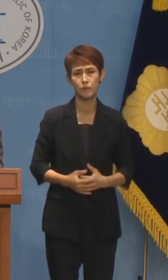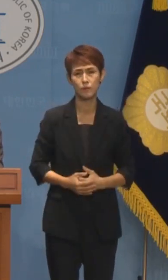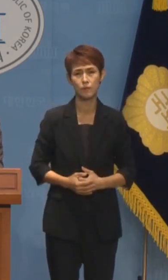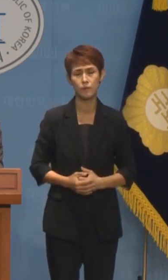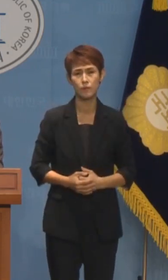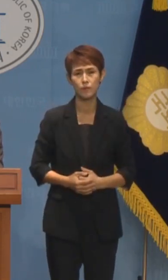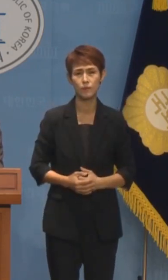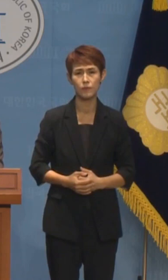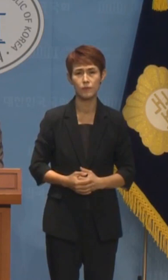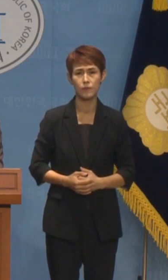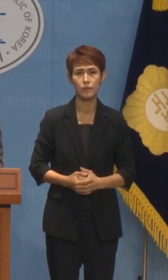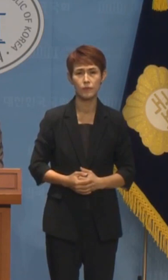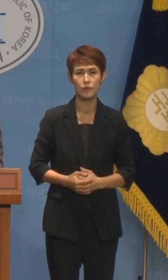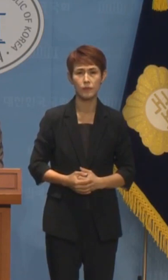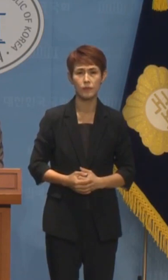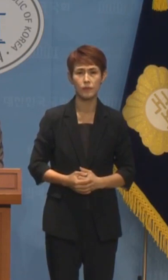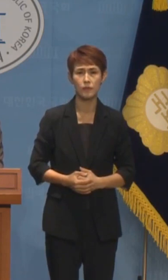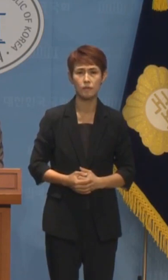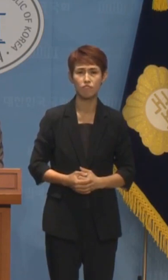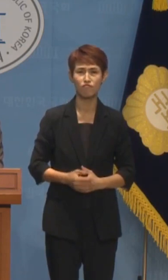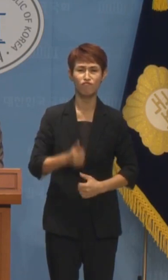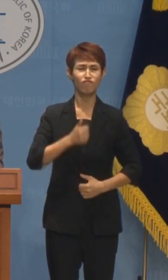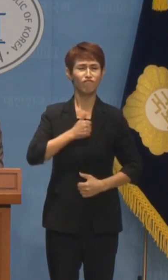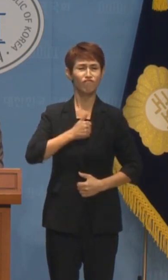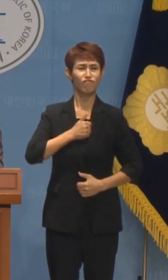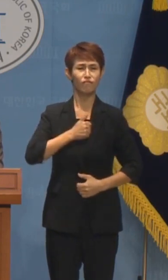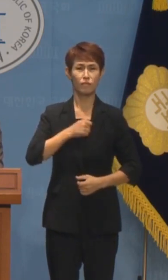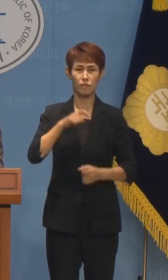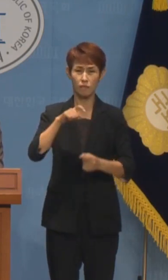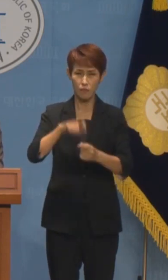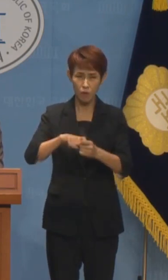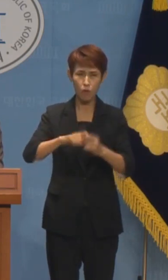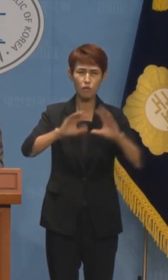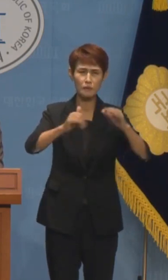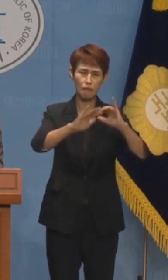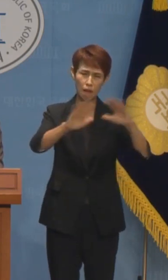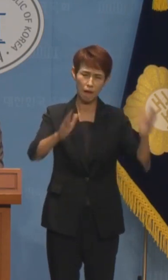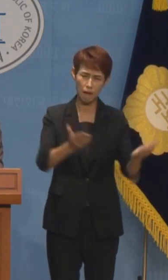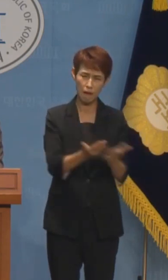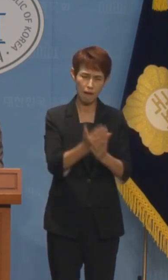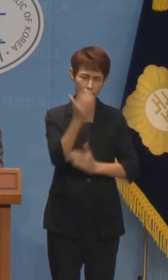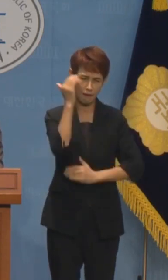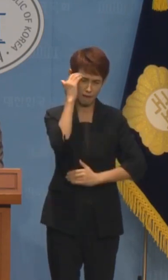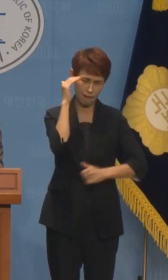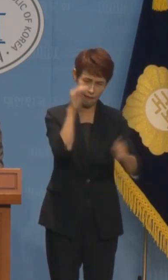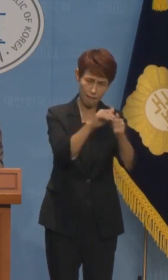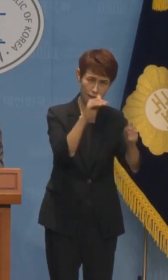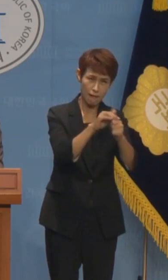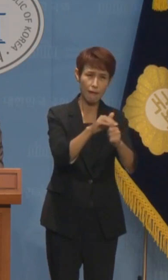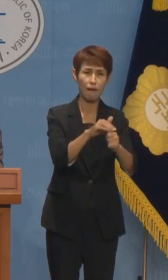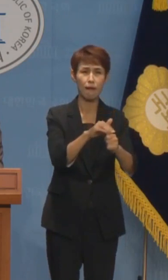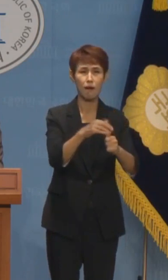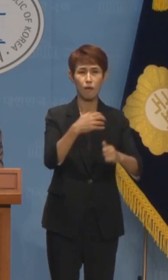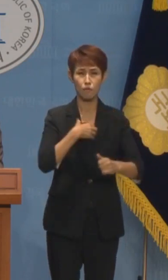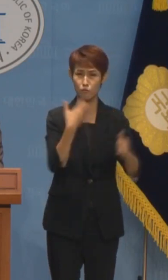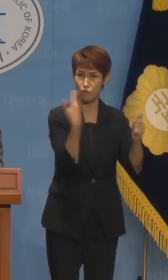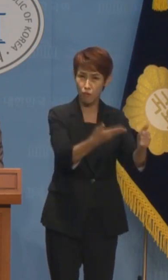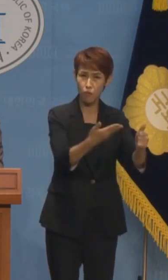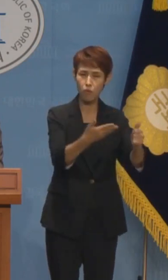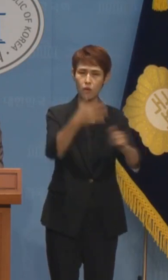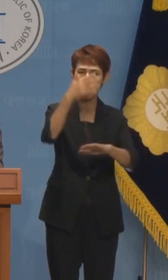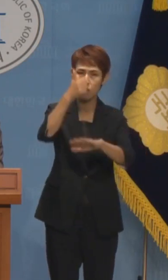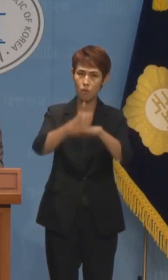해소시 본인의 그릇된 자존심을 지키기 위해 국민의 생명을 저울질 한다면 그 후는